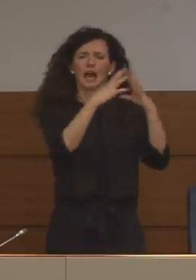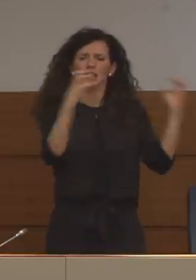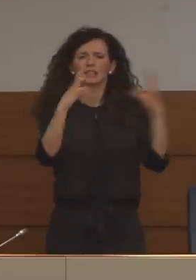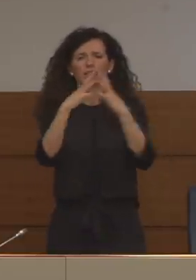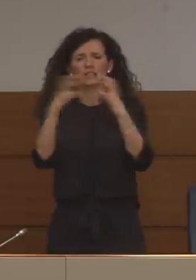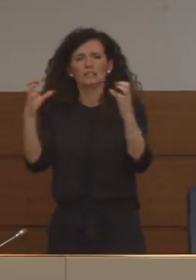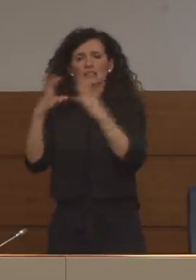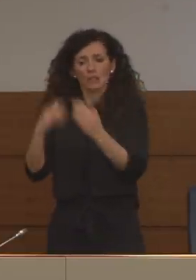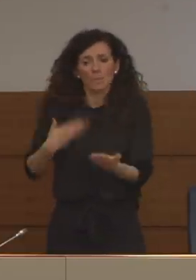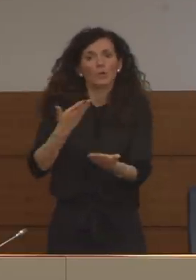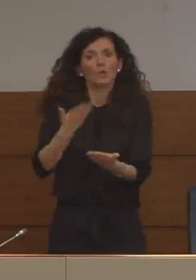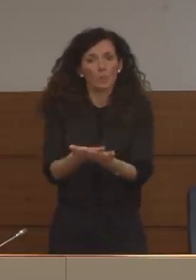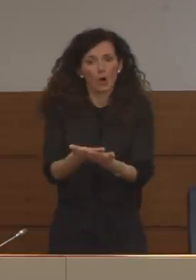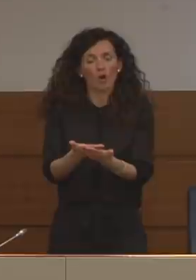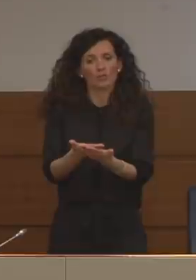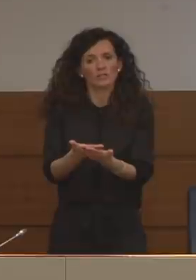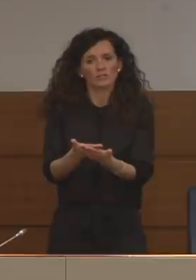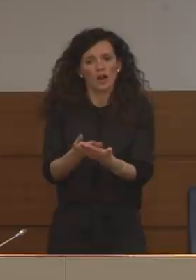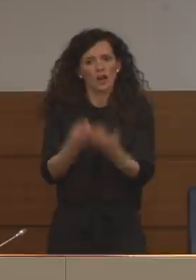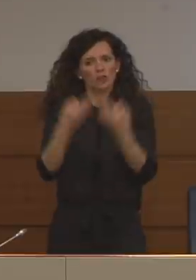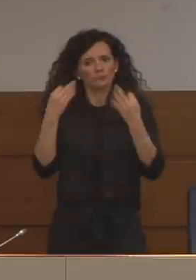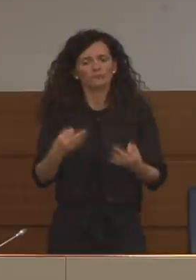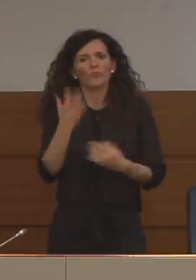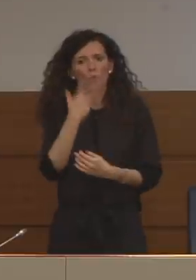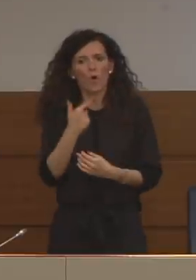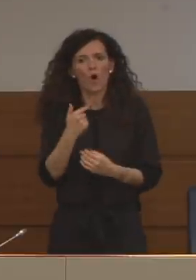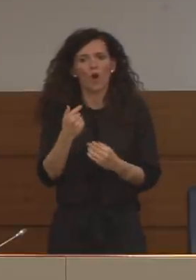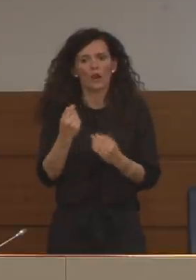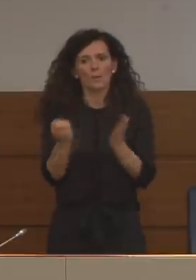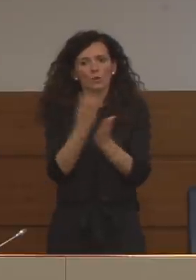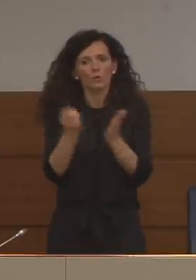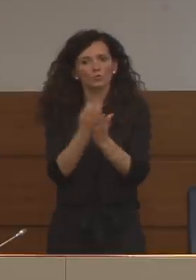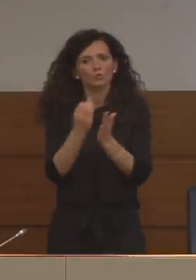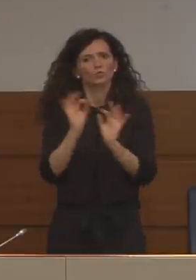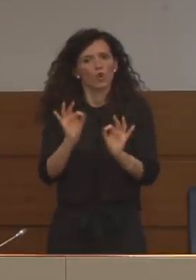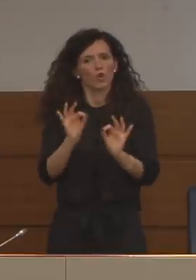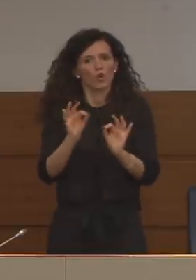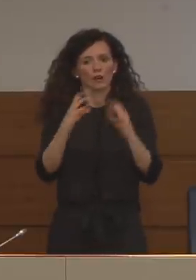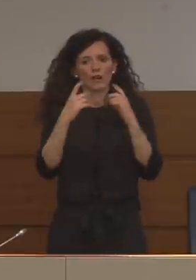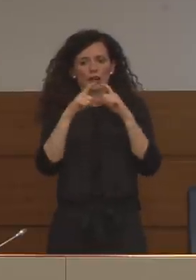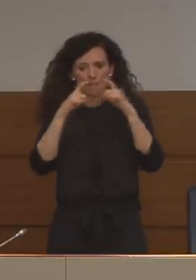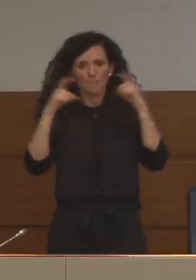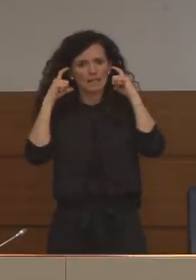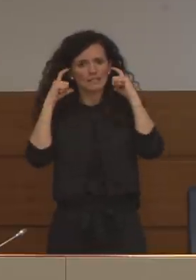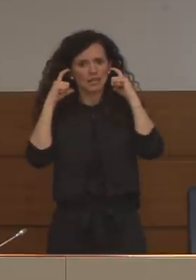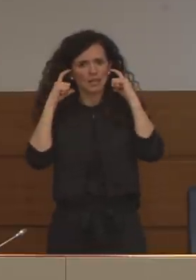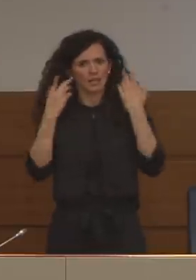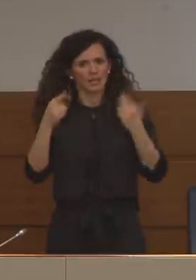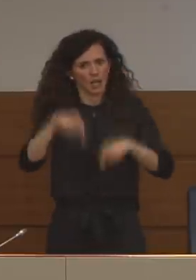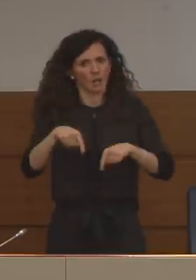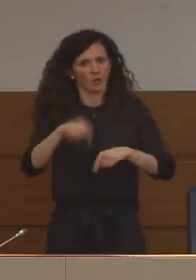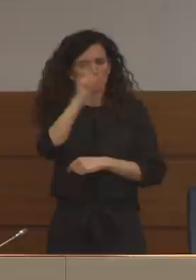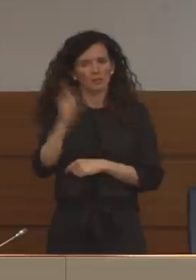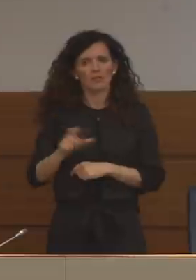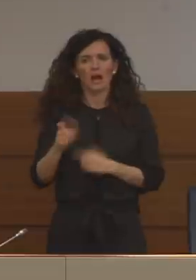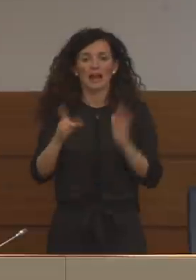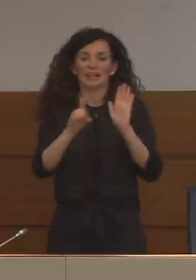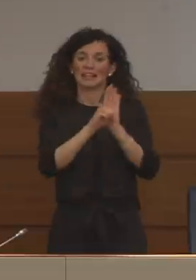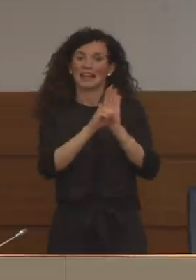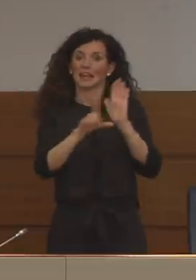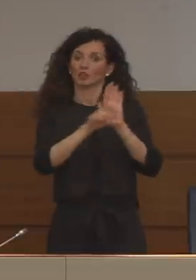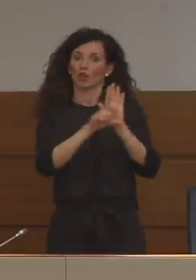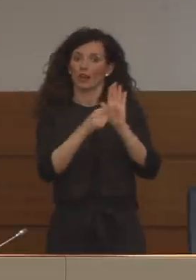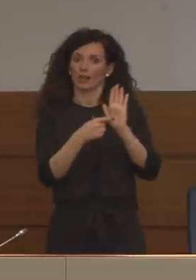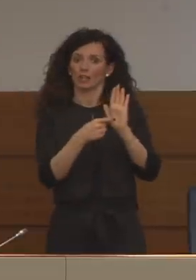si propongono per produrre delle mascherine e nel decreto legge c'è anche